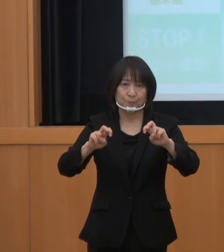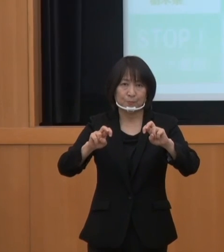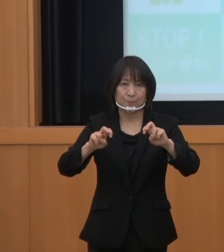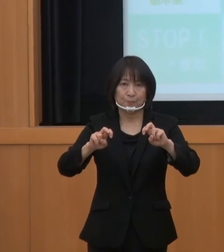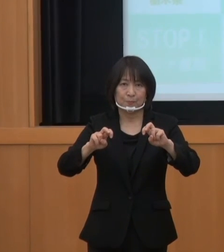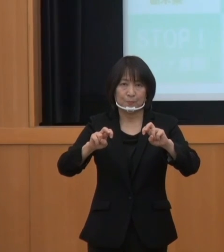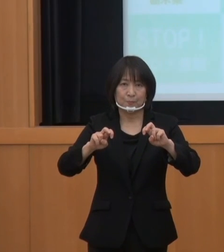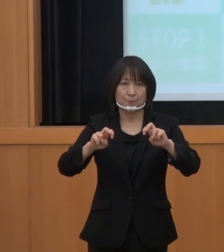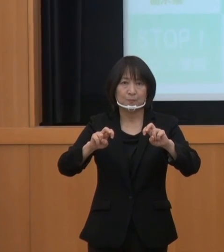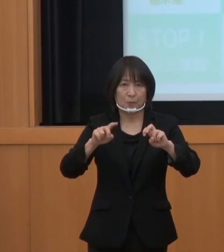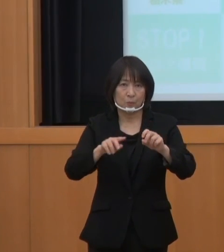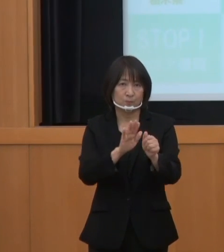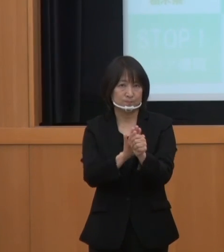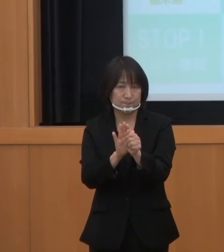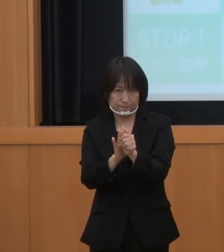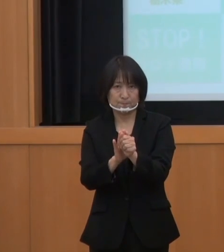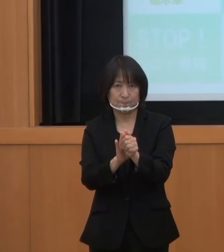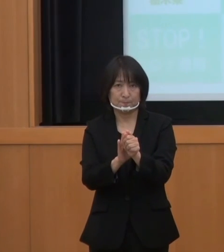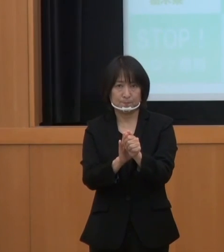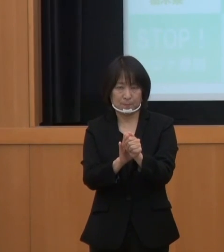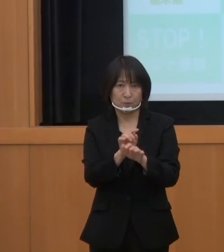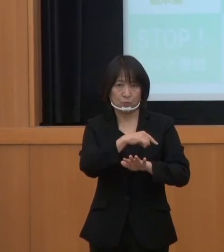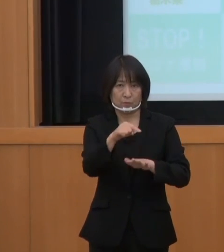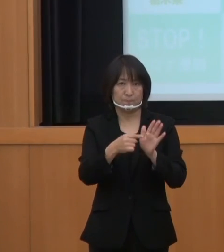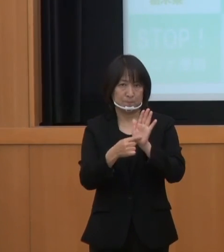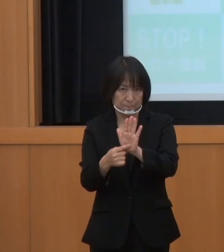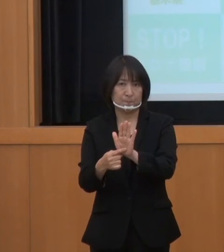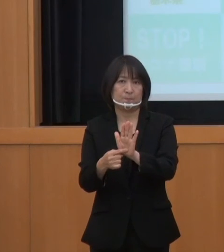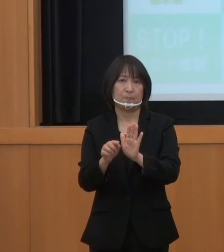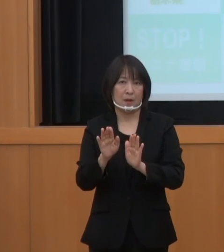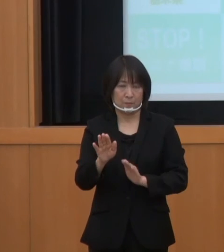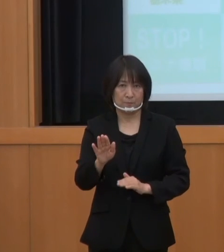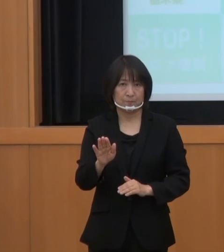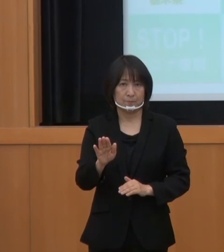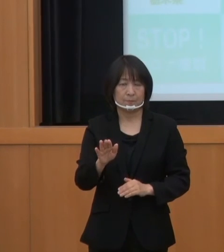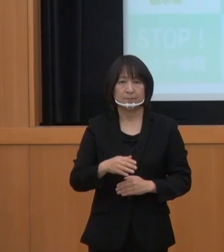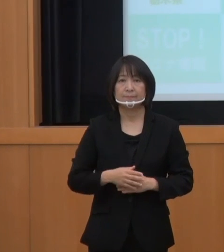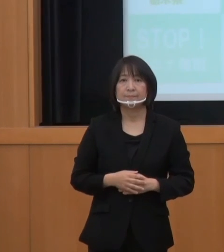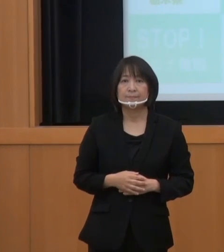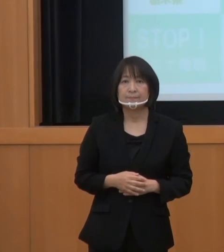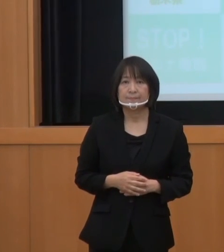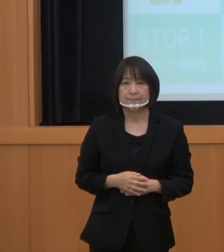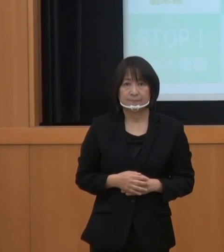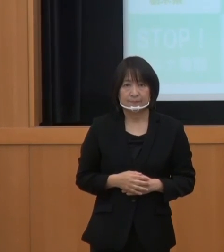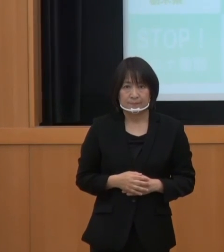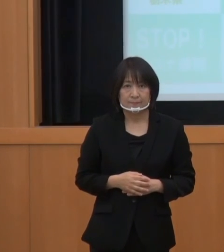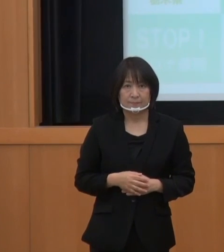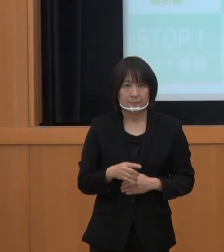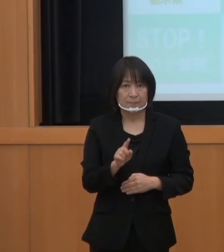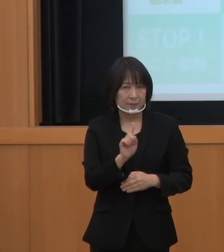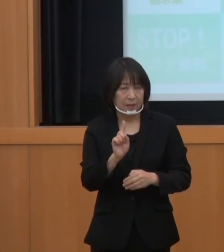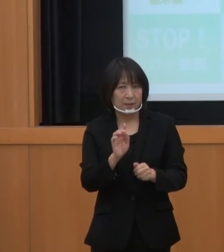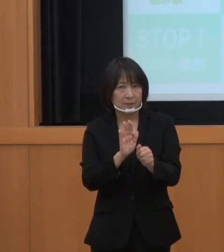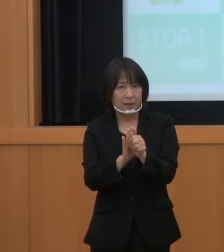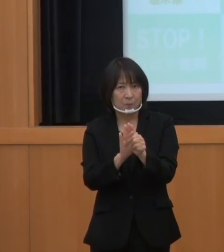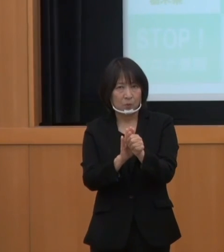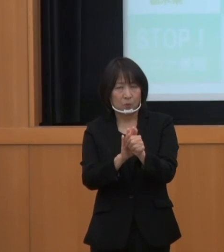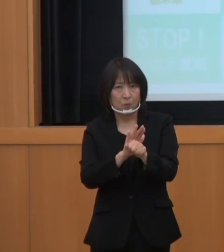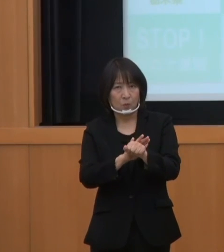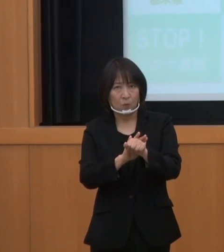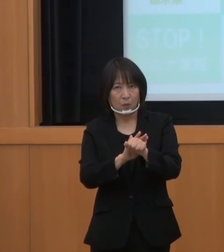路開拓の中で支援を打ち出しておりますが、また別角度のですね、何らかサポートができるのか